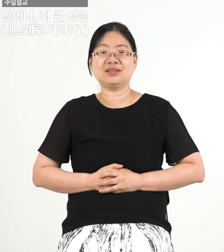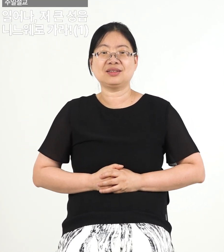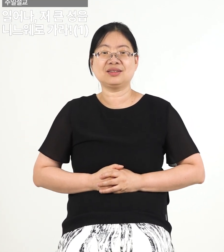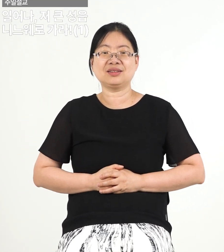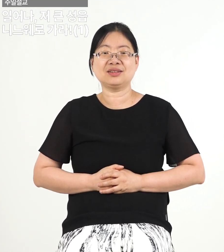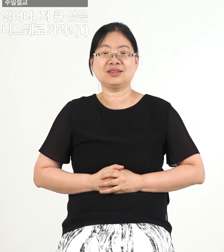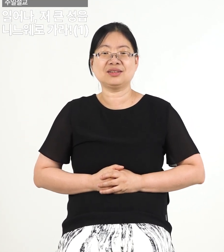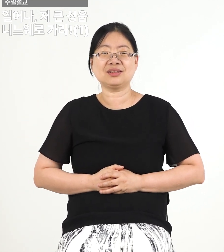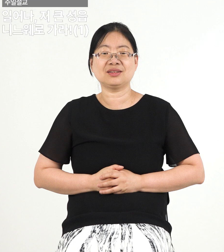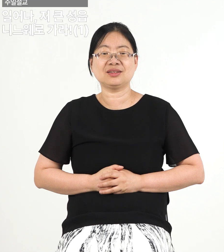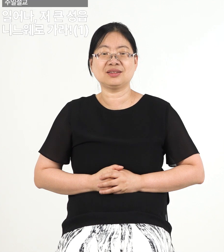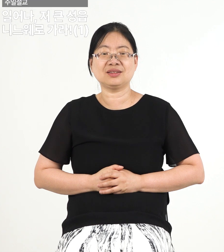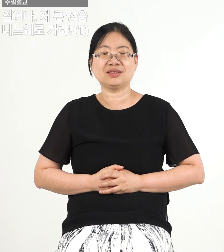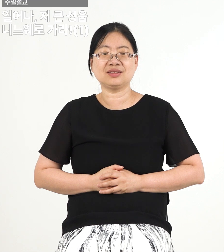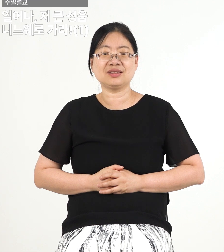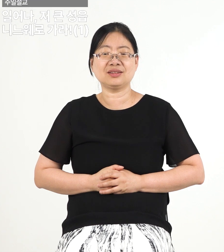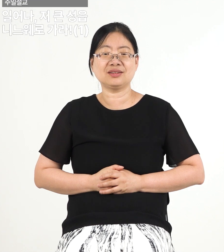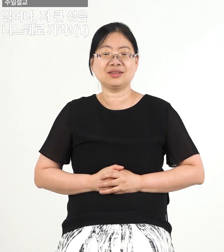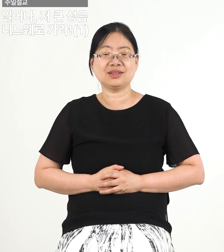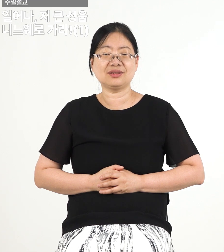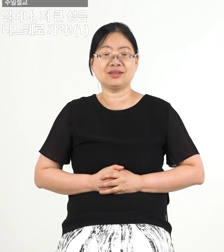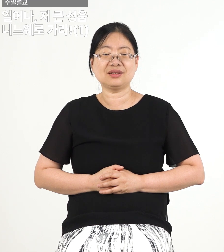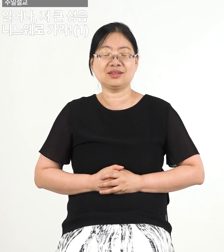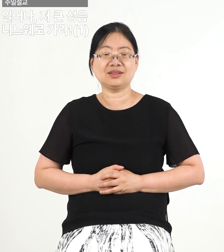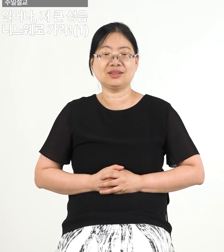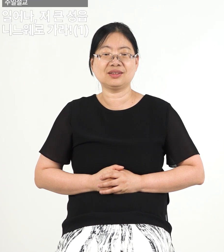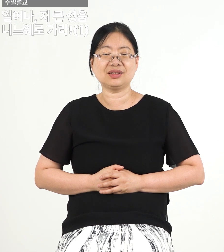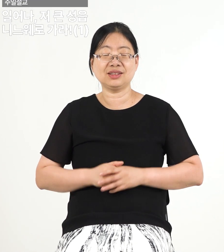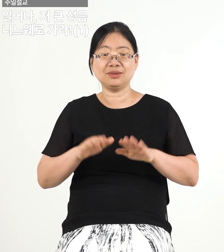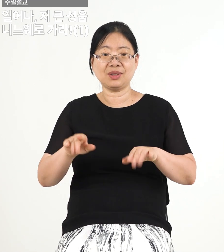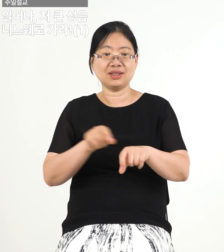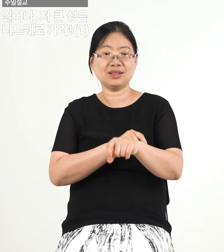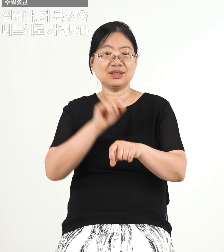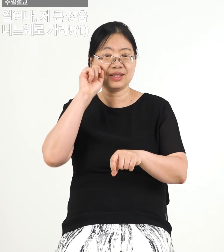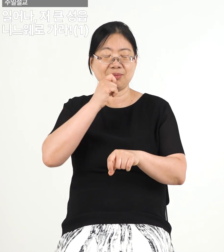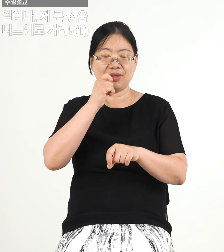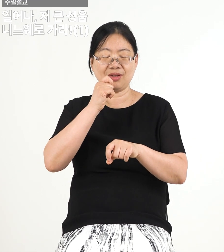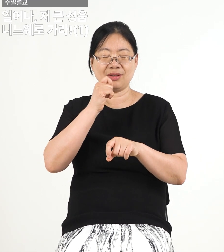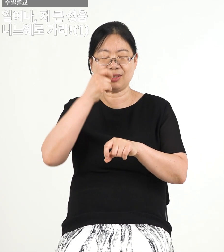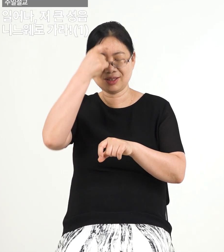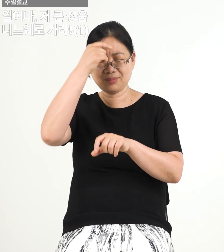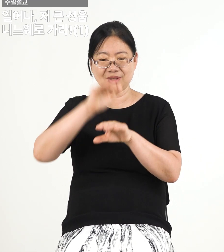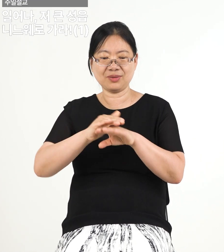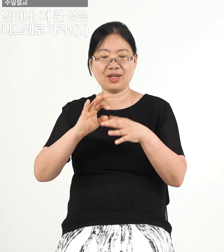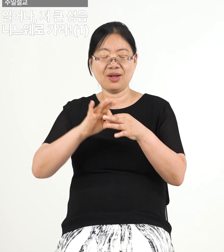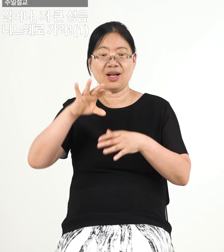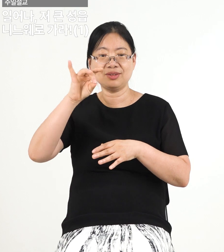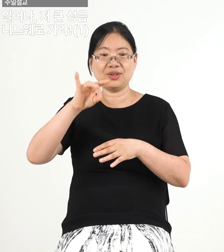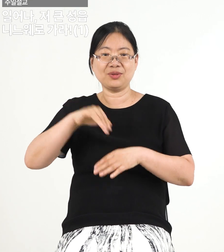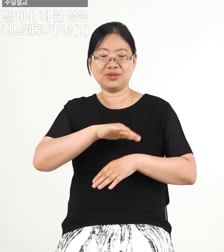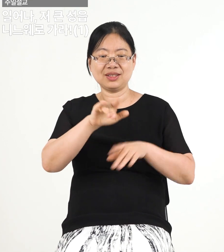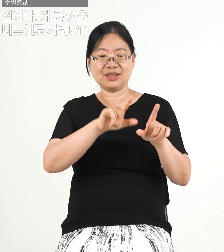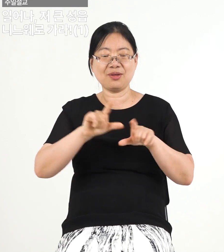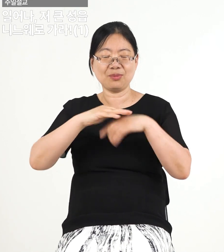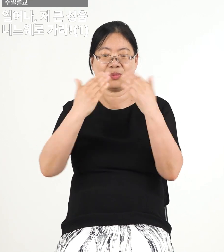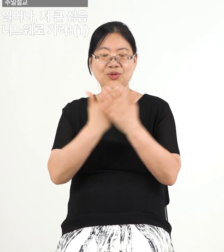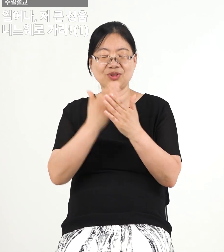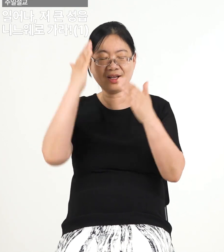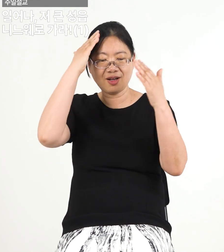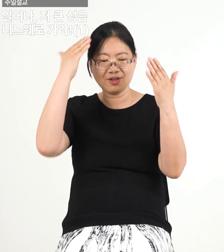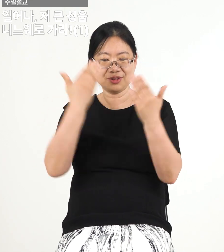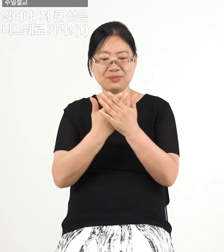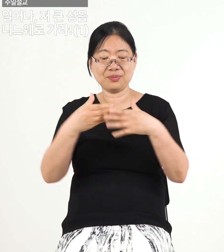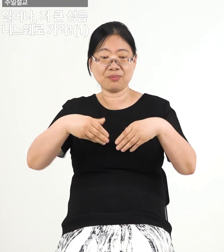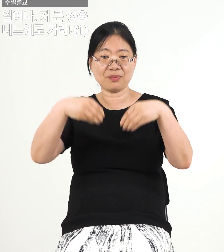어두운 밤 다 물리쳐내고 이번 특세를 통해서 먼저는 우리 삶의 모든 어두움이 걷어지고